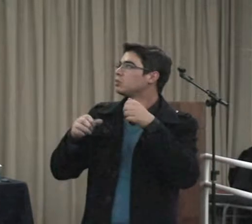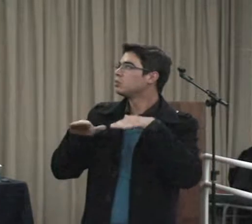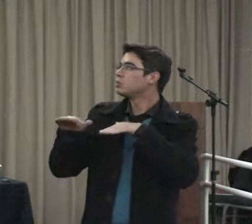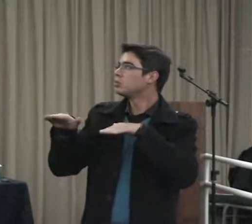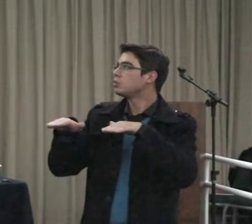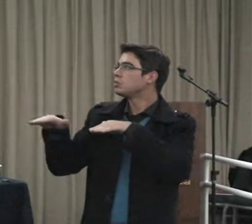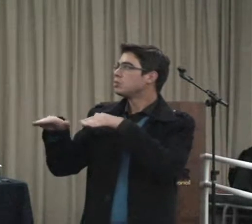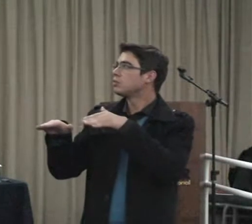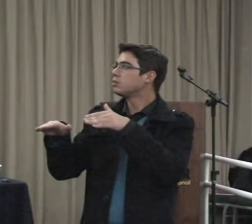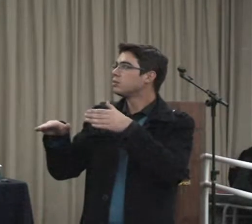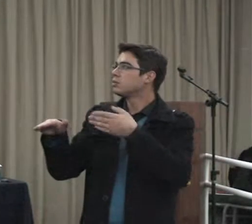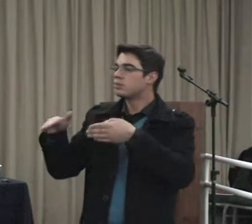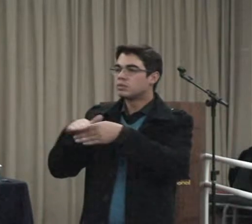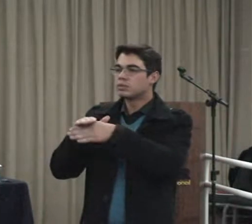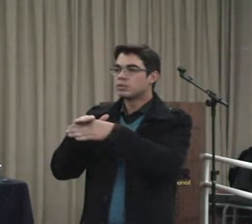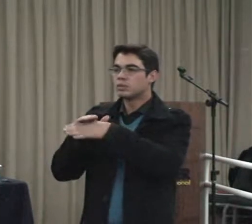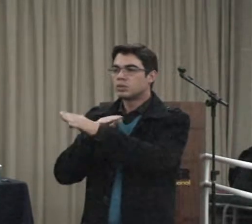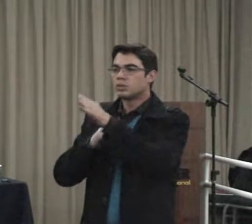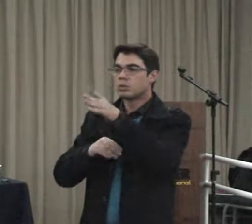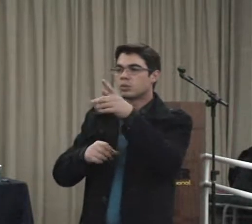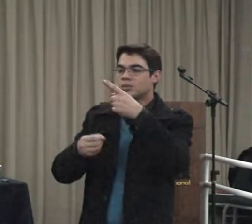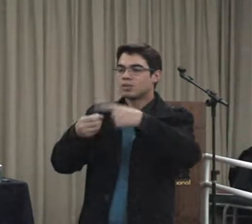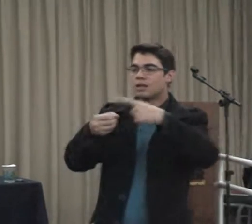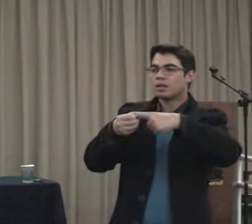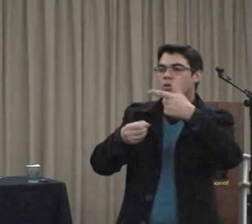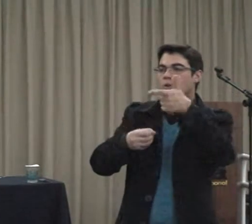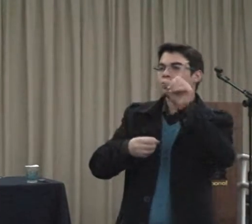e estão indo para Denver, no Colorado,